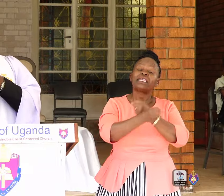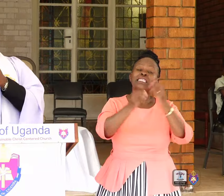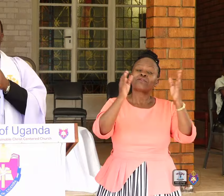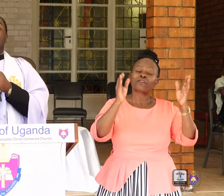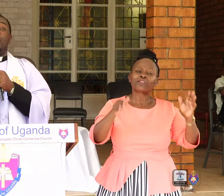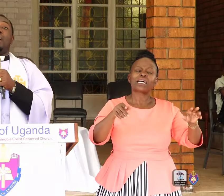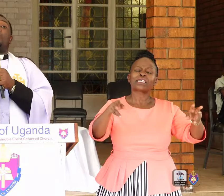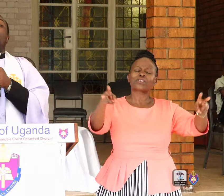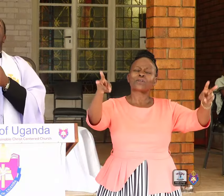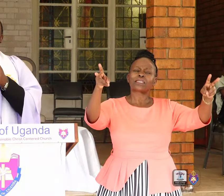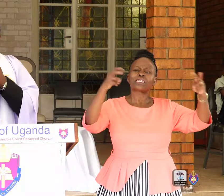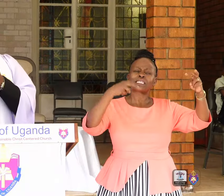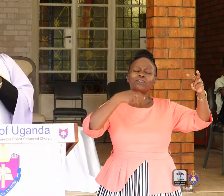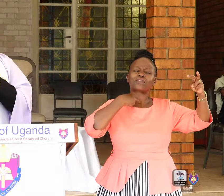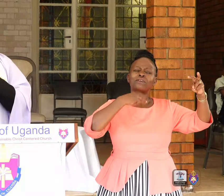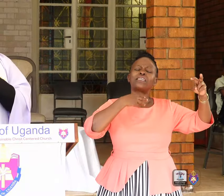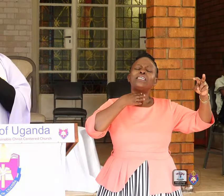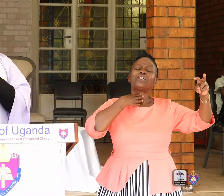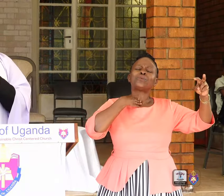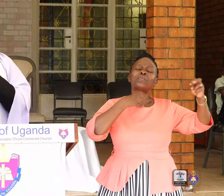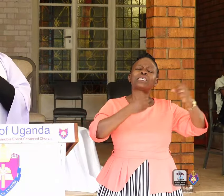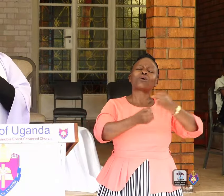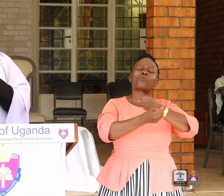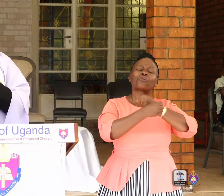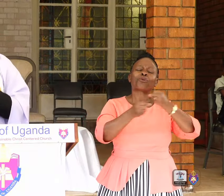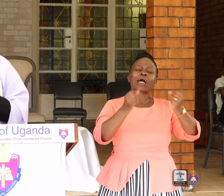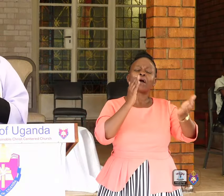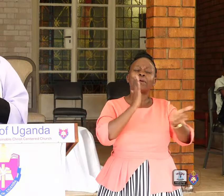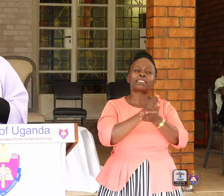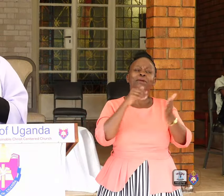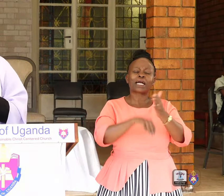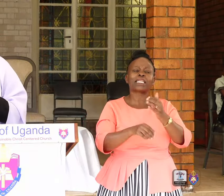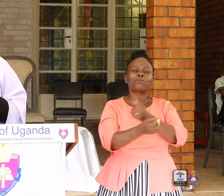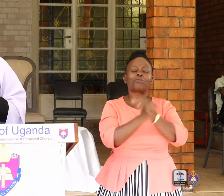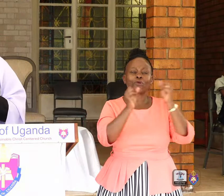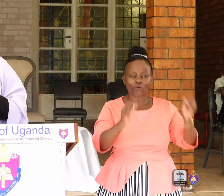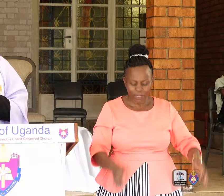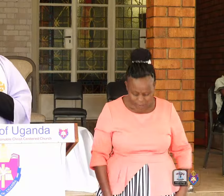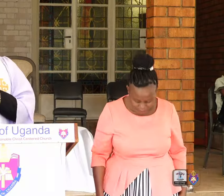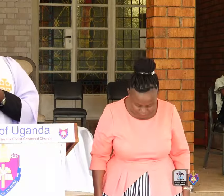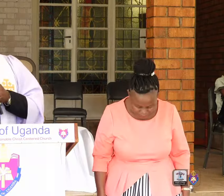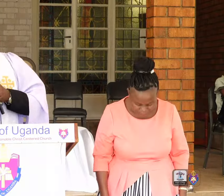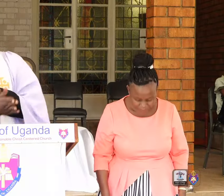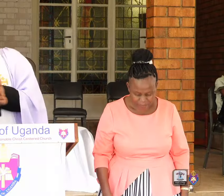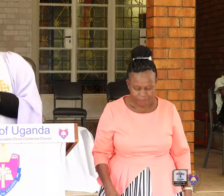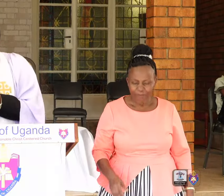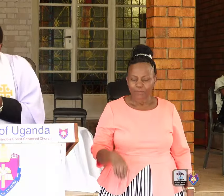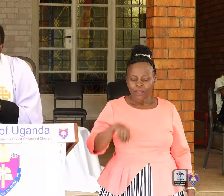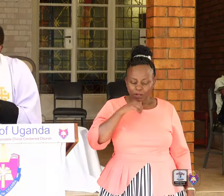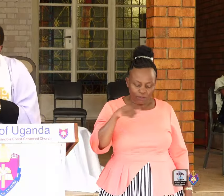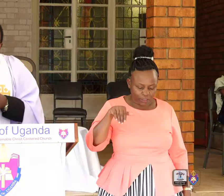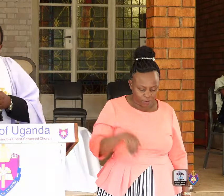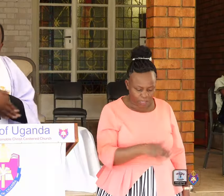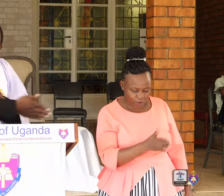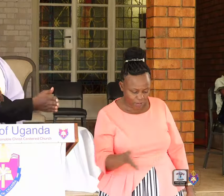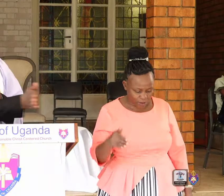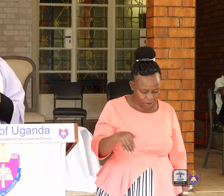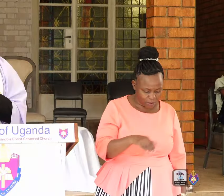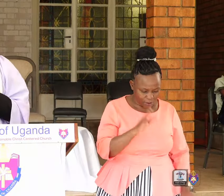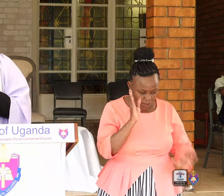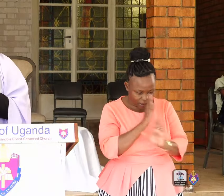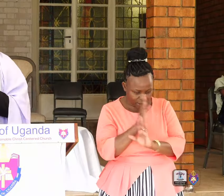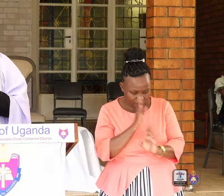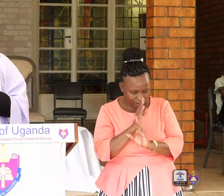ng'owuliriza eddoboozi lino twetaaga okulokoka amazima gali mu bulokole si bwakwebuzaabuza bwebuzaabuza kwekweka